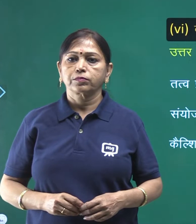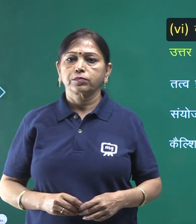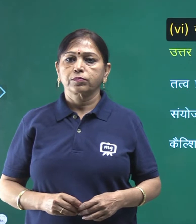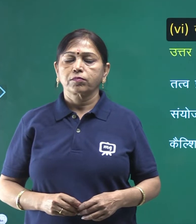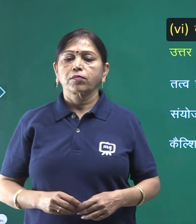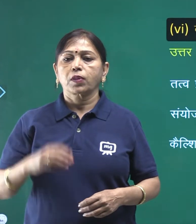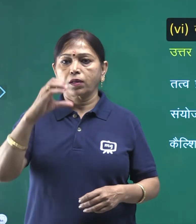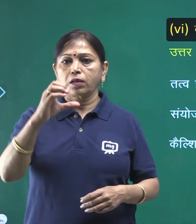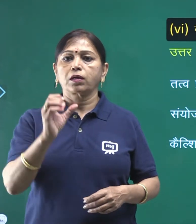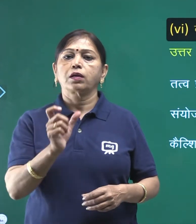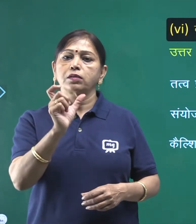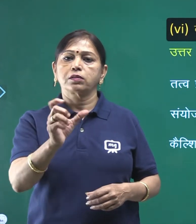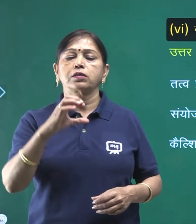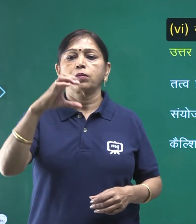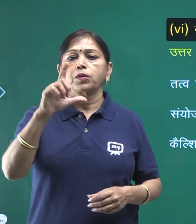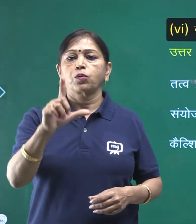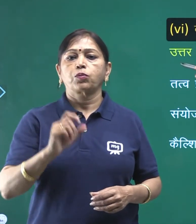कैल्शियम क्लोराइड